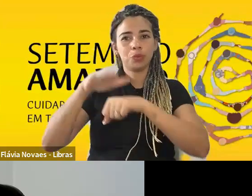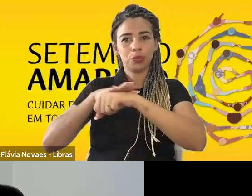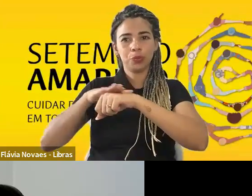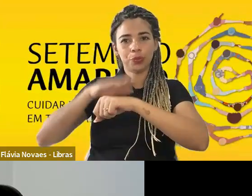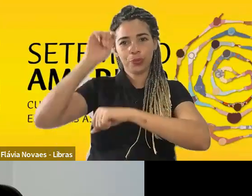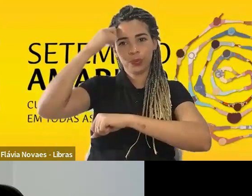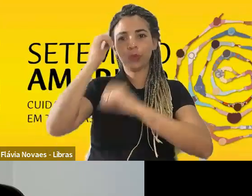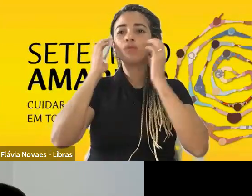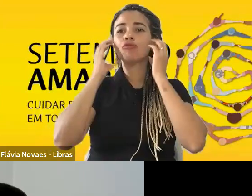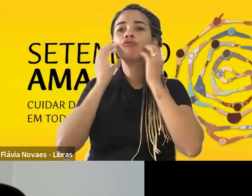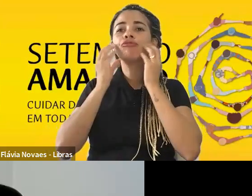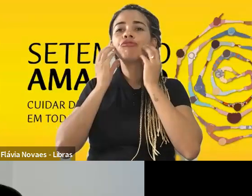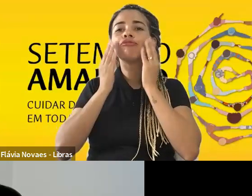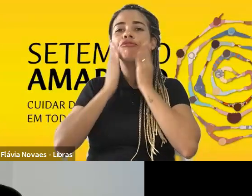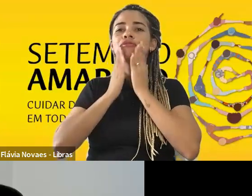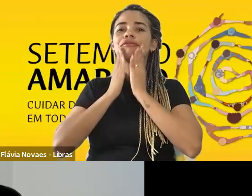barba